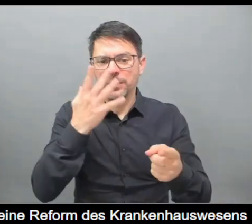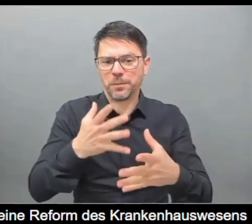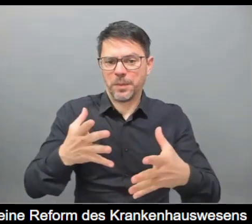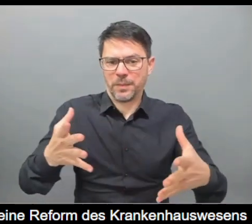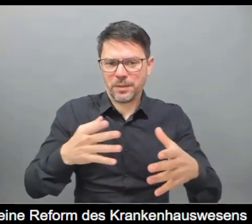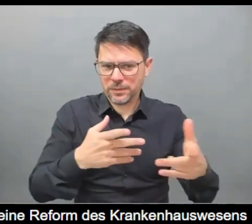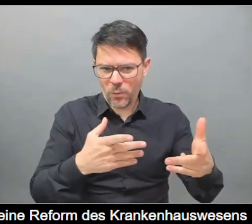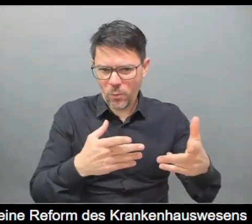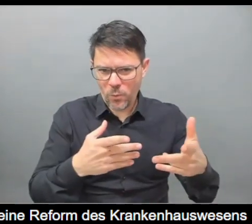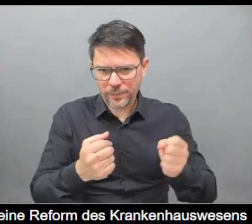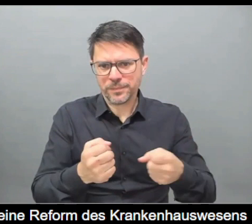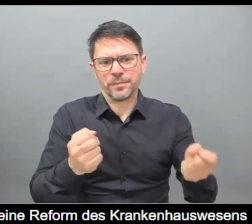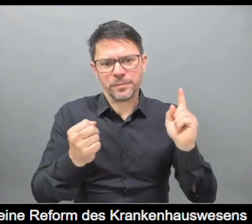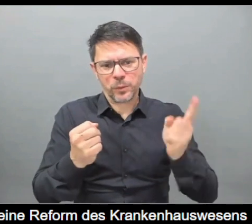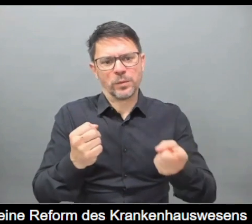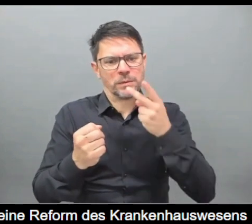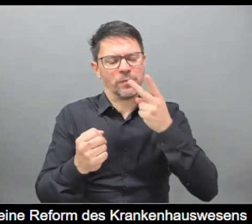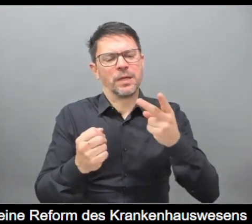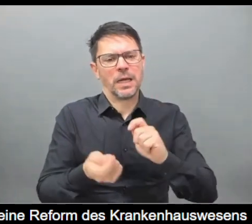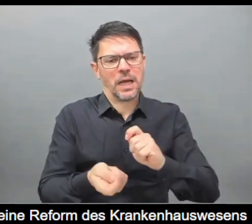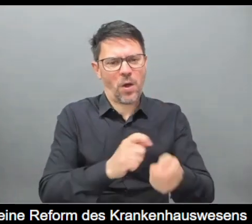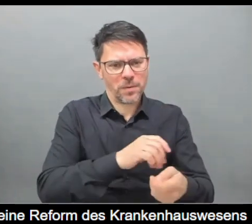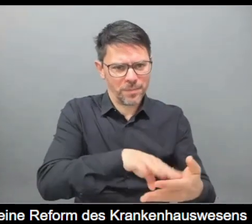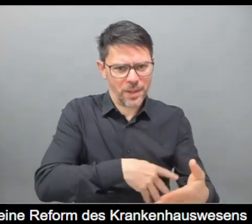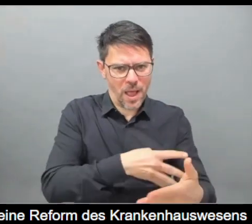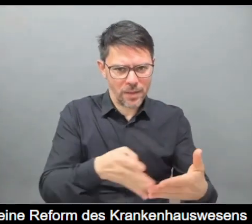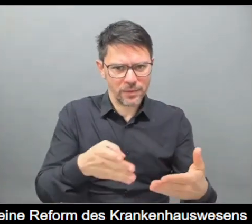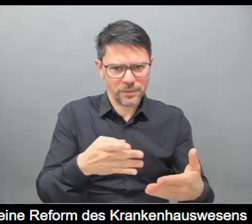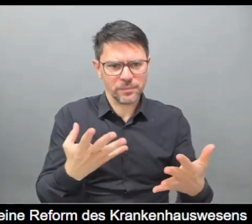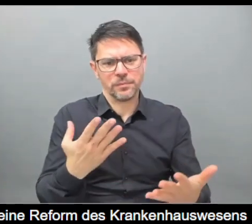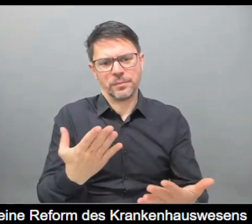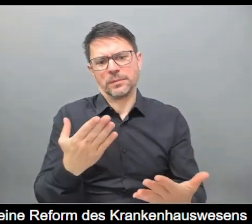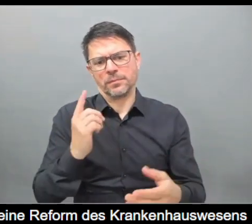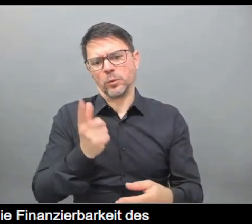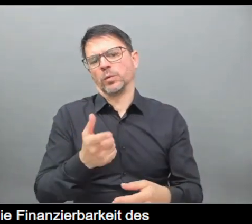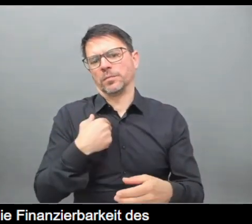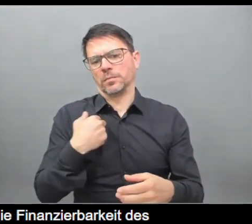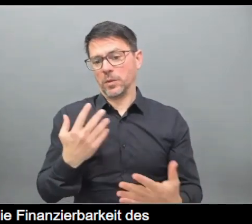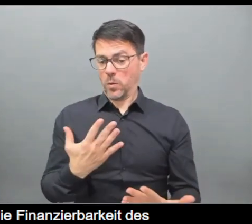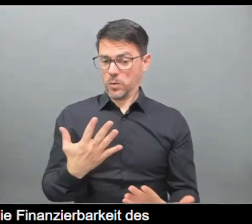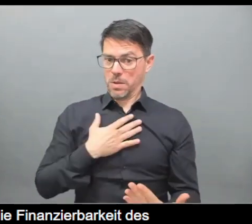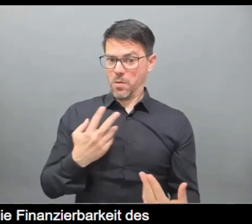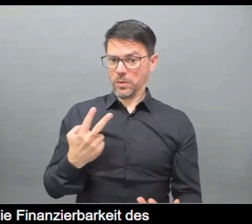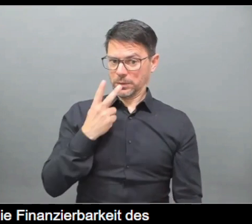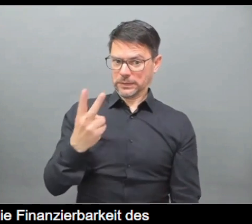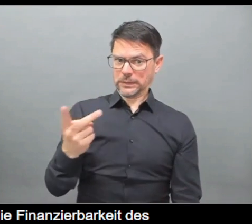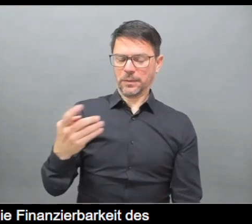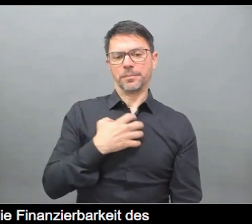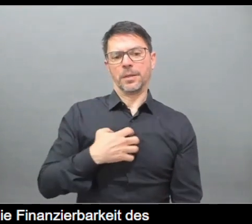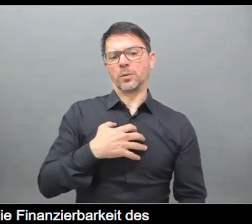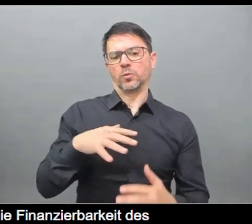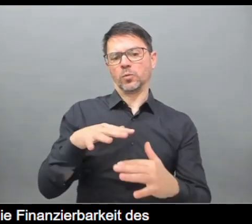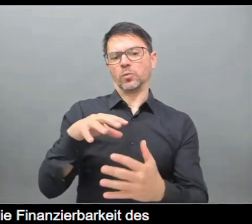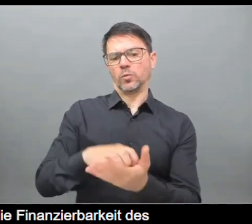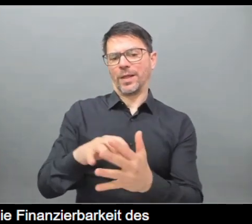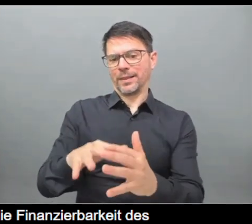zu wollen. Das ist eine Teilantwort auf die aktuelle Schieflage, die wir momentan feststellen. Unserer Auffassung, entsprechend